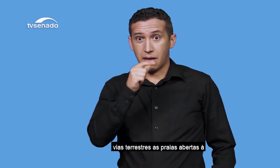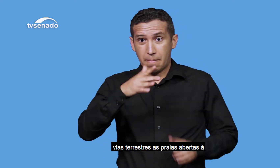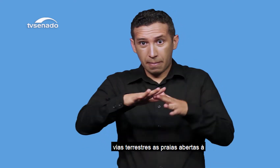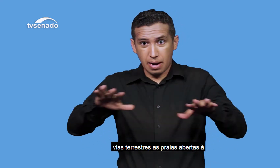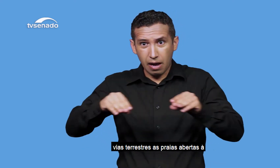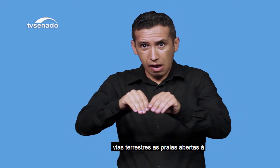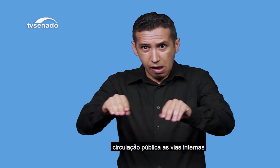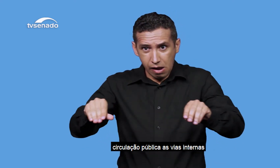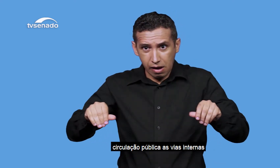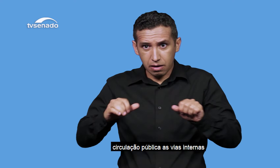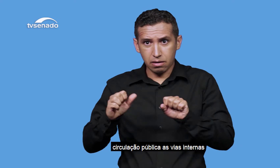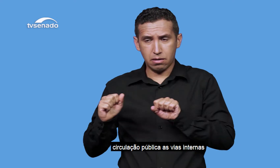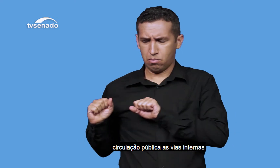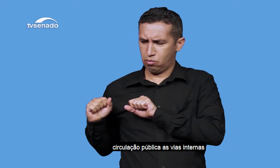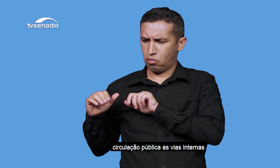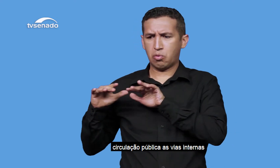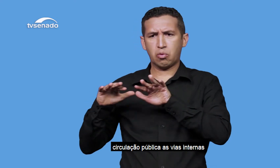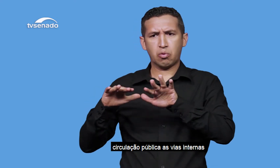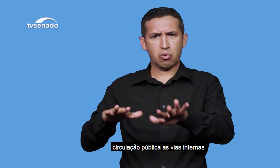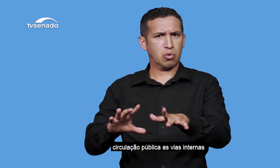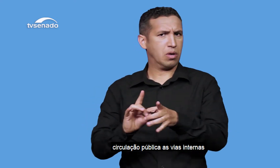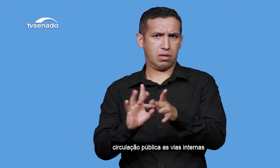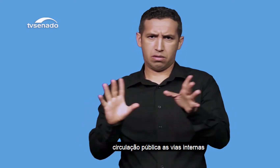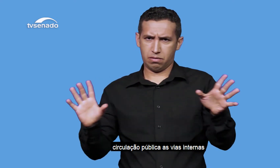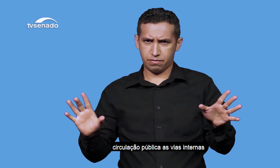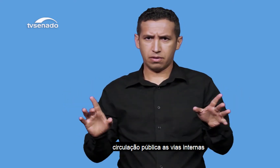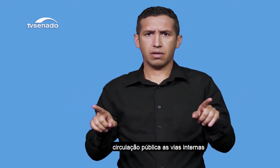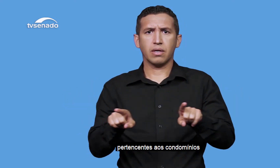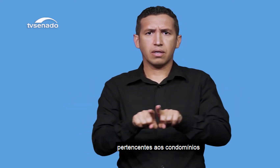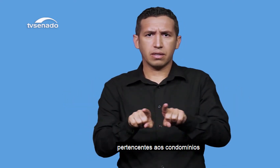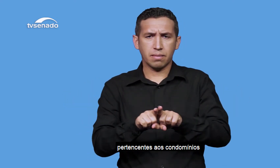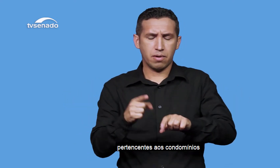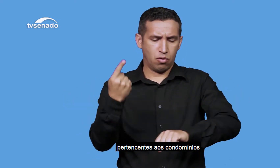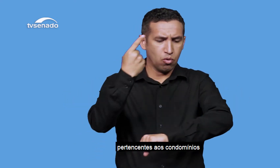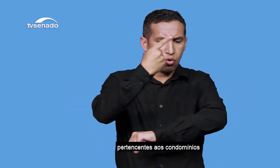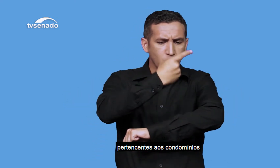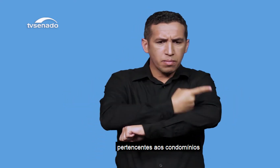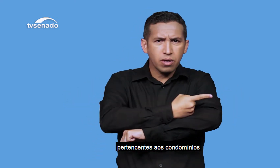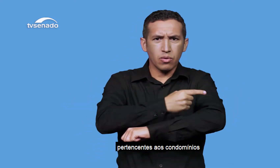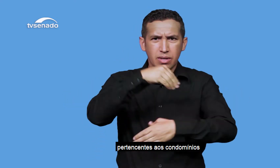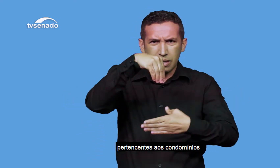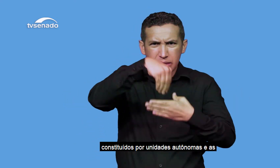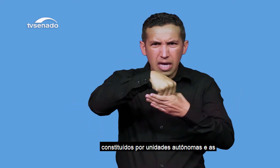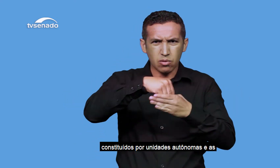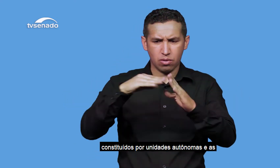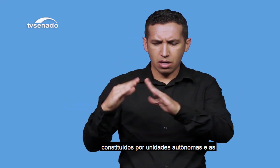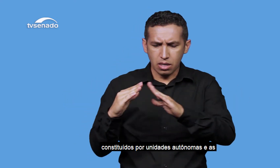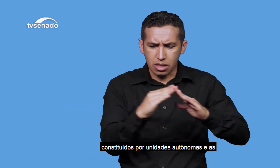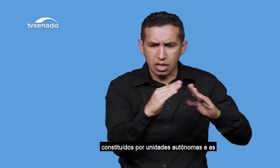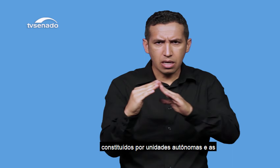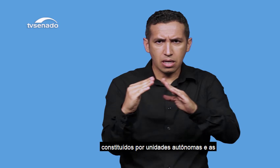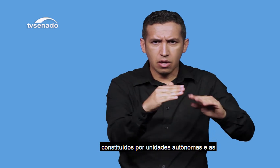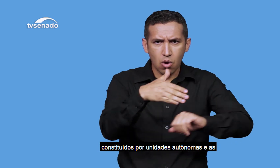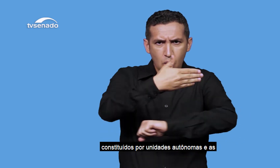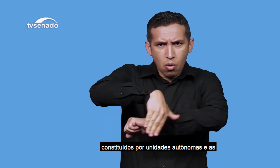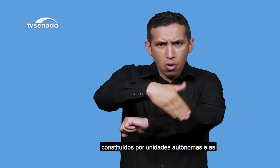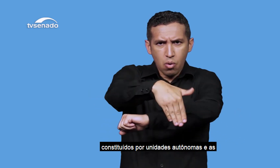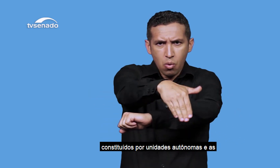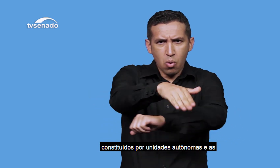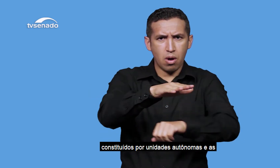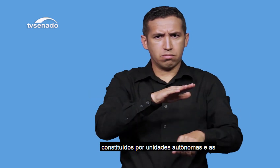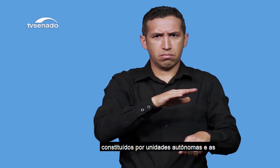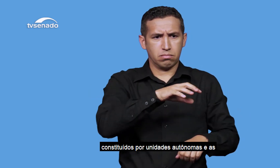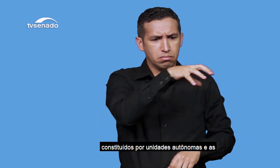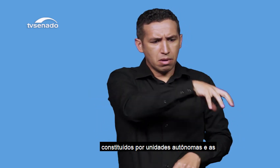praias abertas à circulação pública as vias internas pertencentes aos condomínios constituídos por unidades